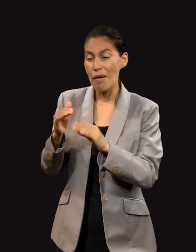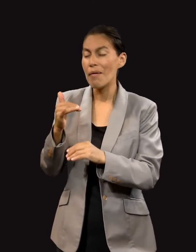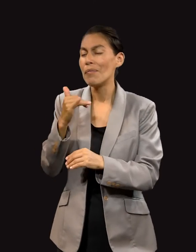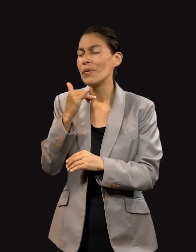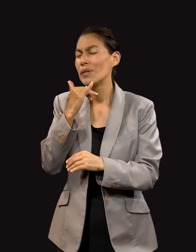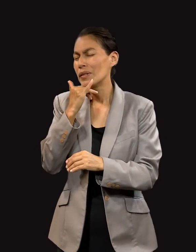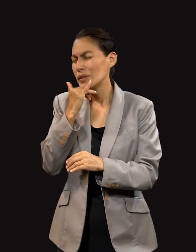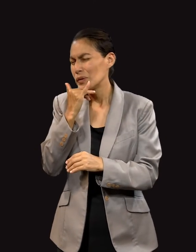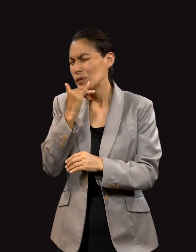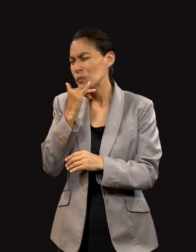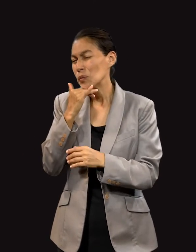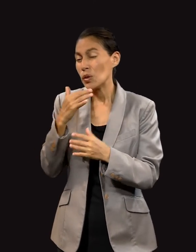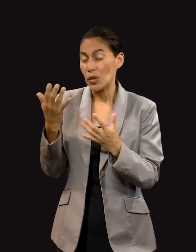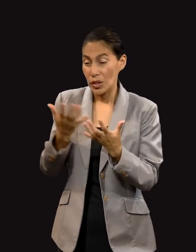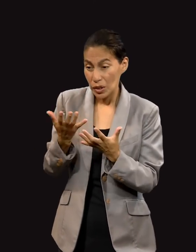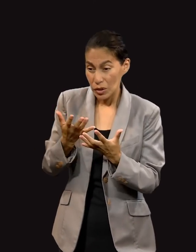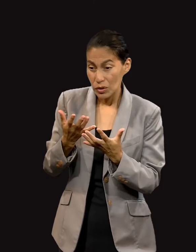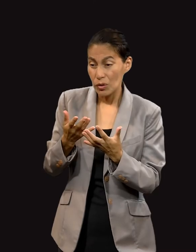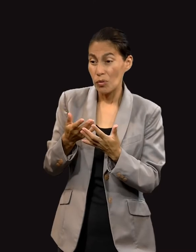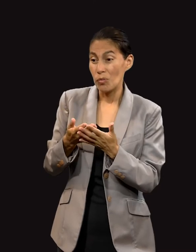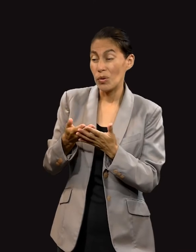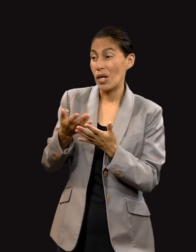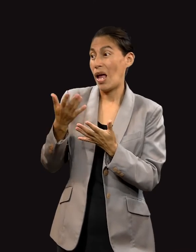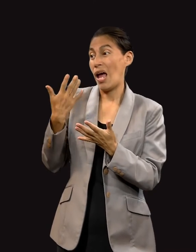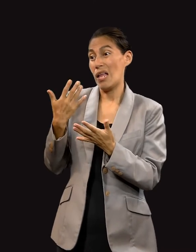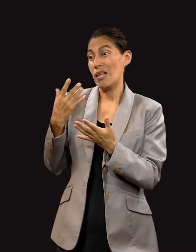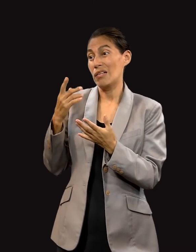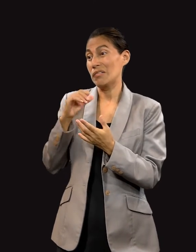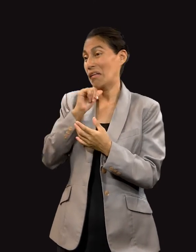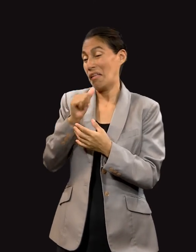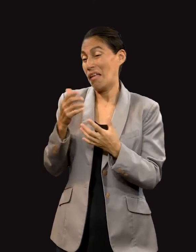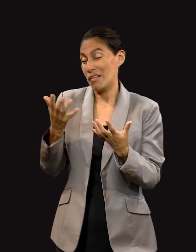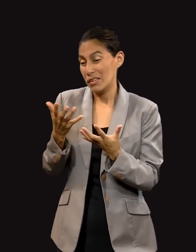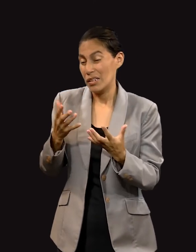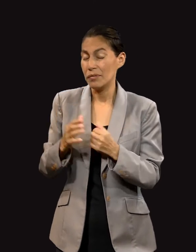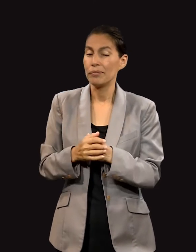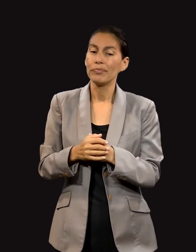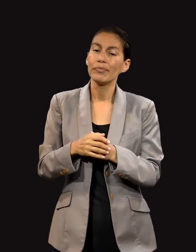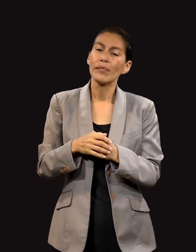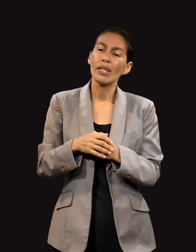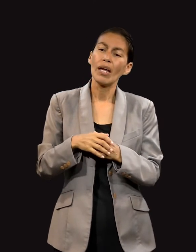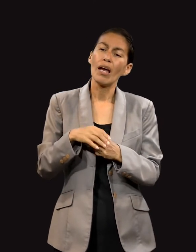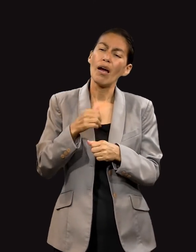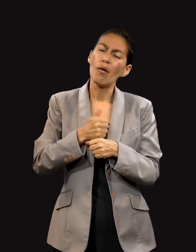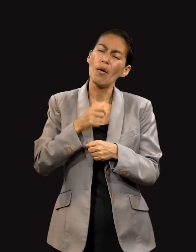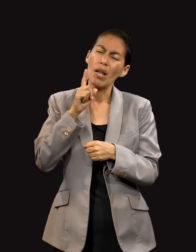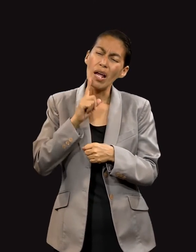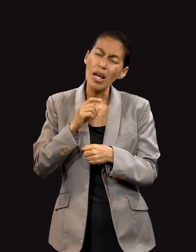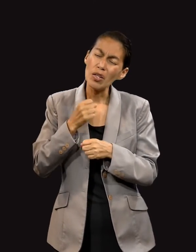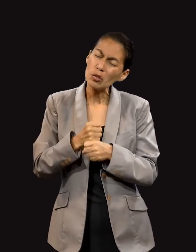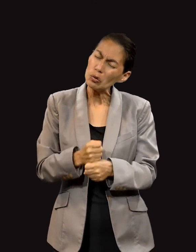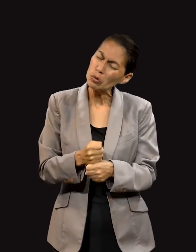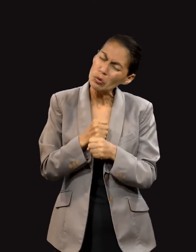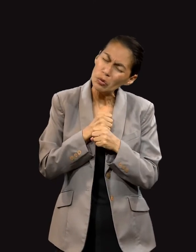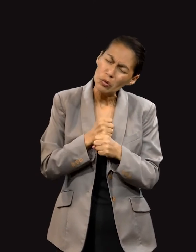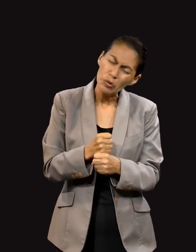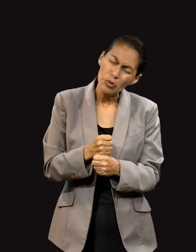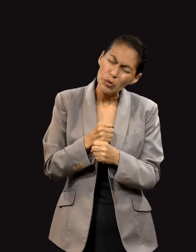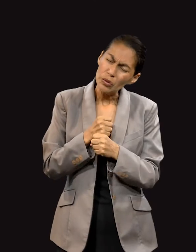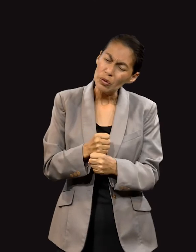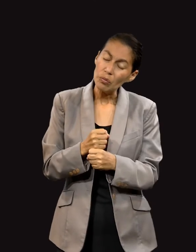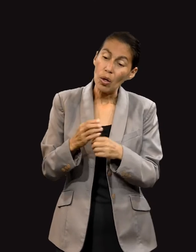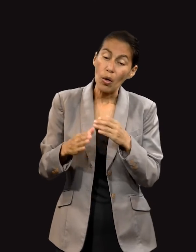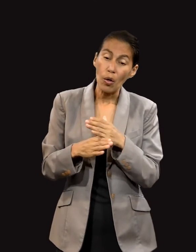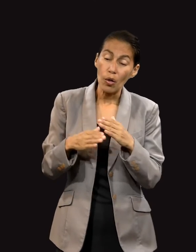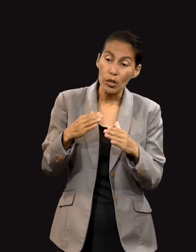Pedía perdón por lo que había hecho. Había veces que ella se preocupaba mucho. Ella sufría mucho